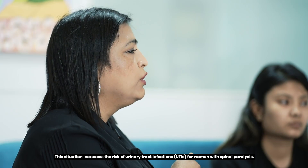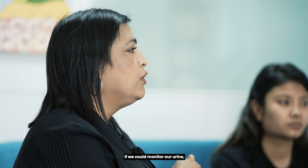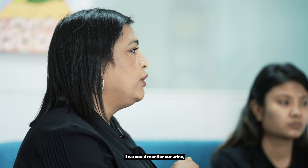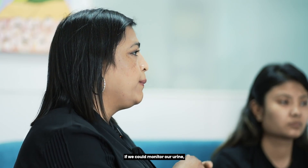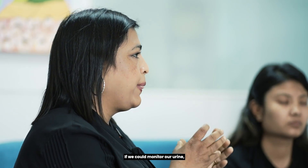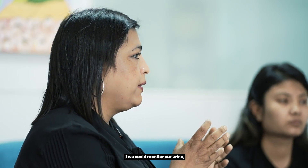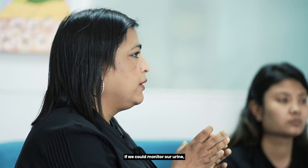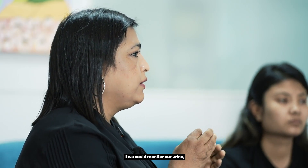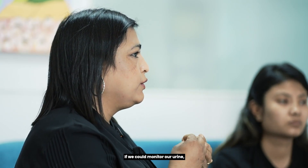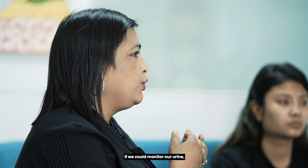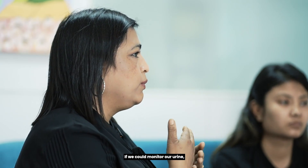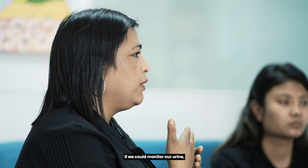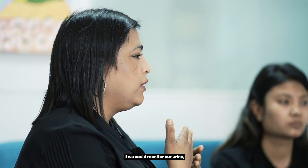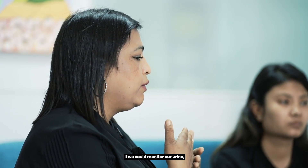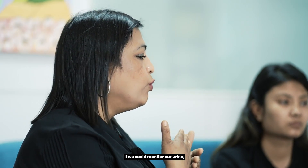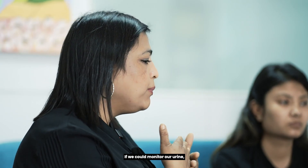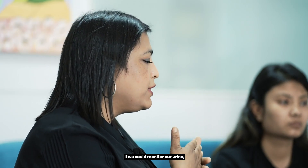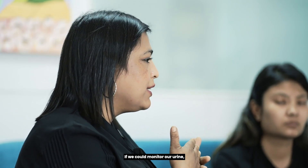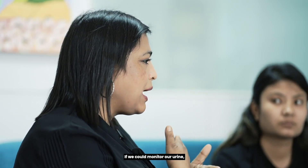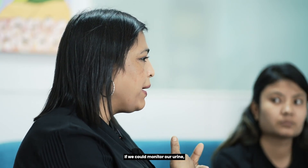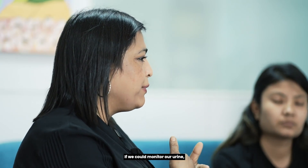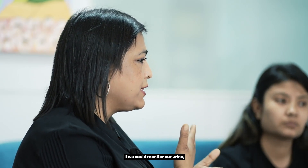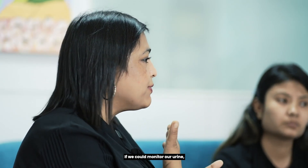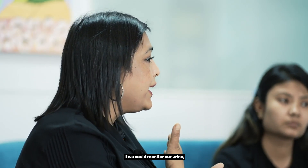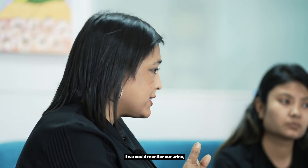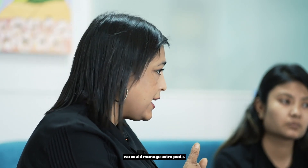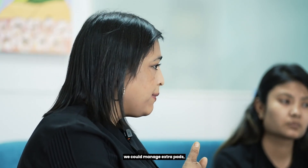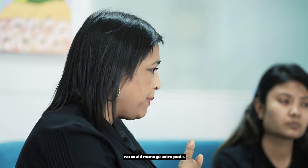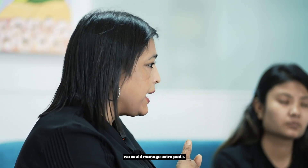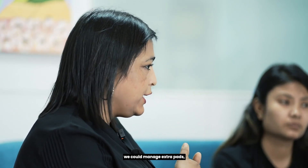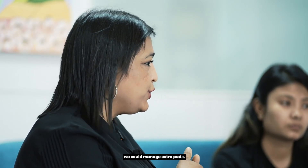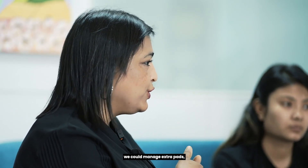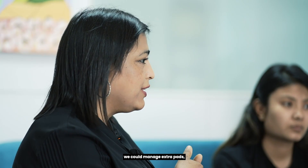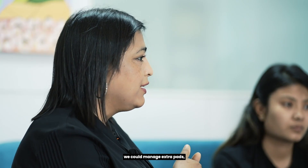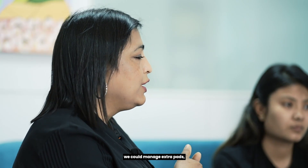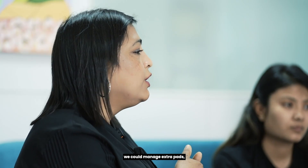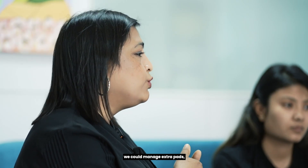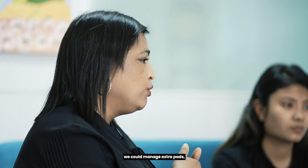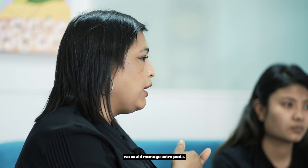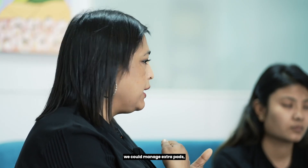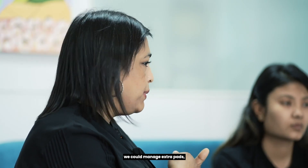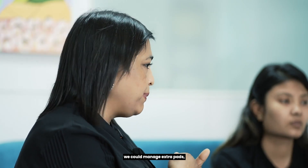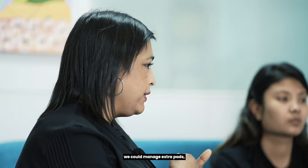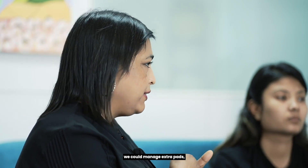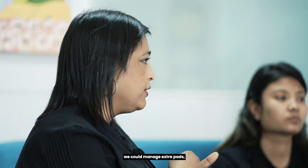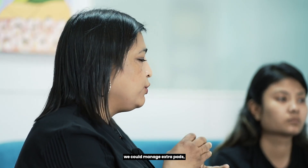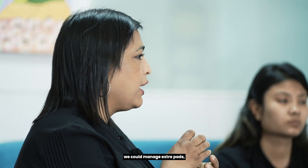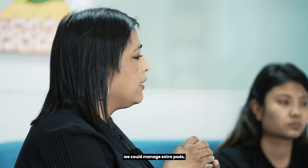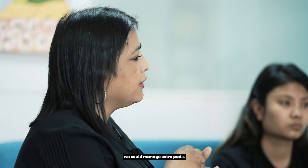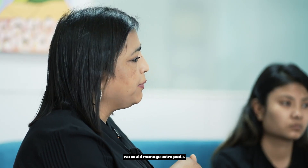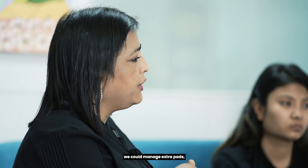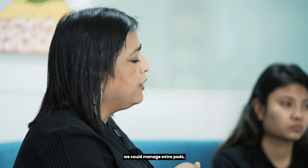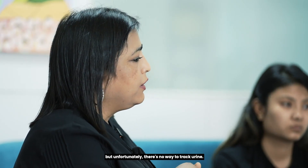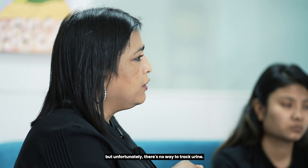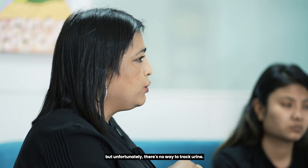इन्फेक्सनहरू. त्यो हुने बित्तिकै थाहा पायो भने त त्यसमा एक्स्ट्रा प्याड हालिन्थ्यो नि त, त्यो हाल्न पनि पाइँदैन. त्यो